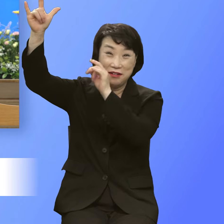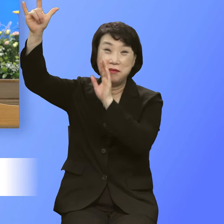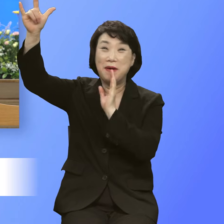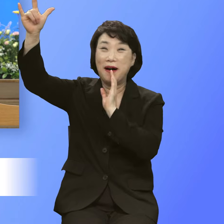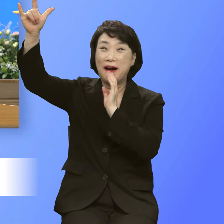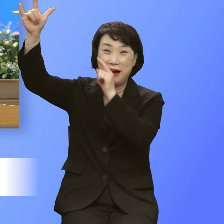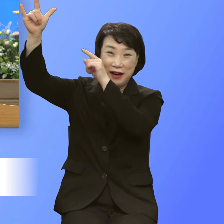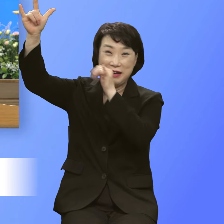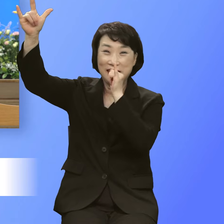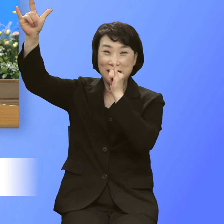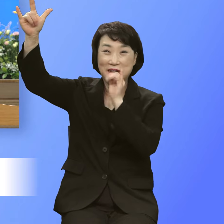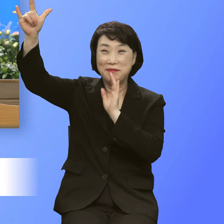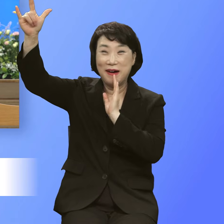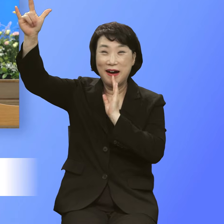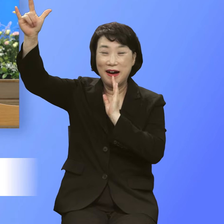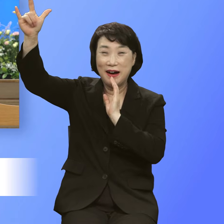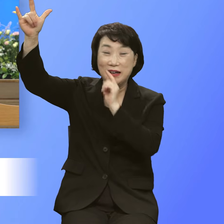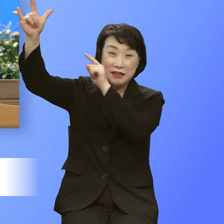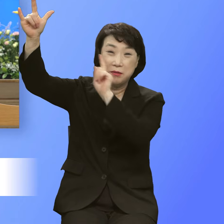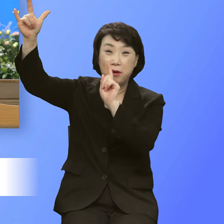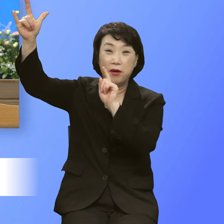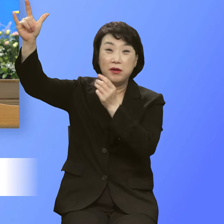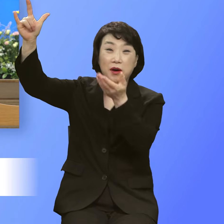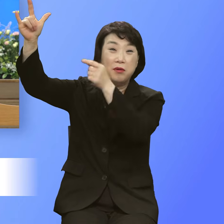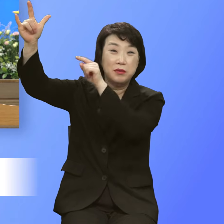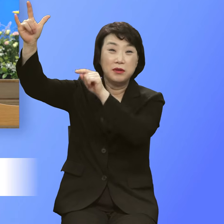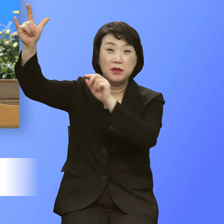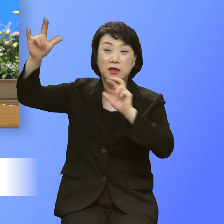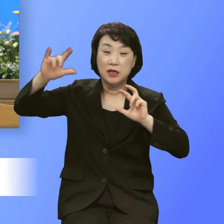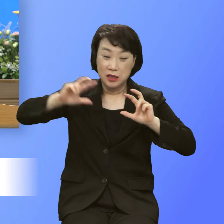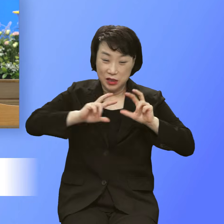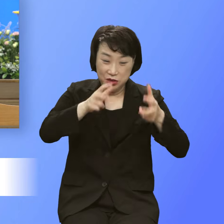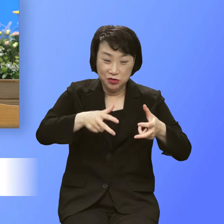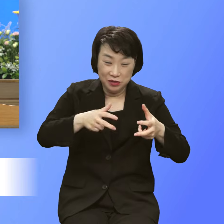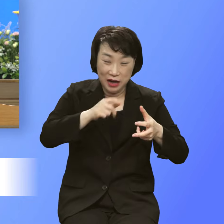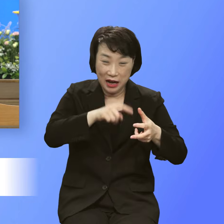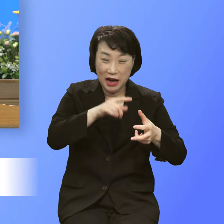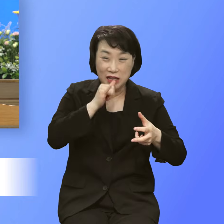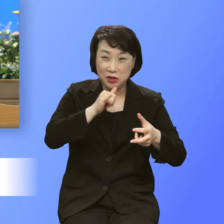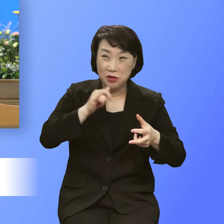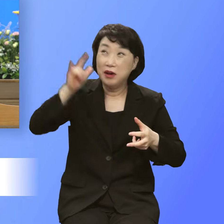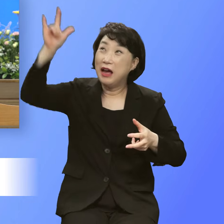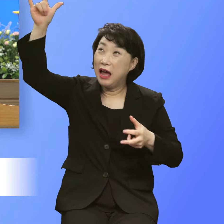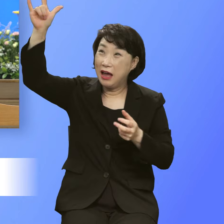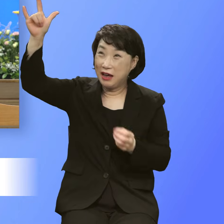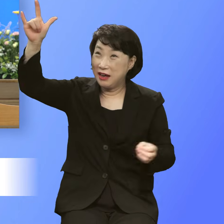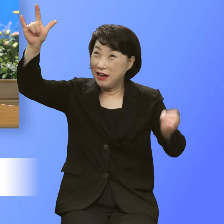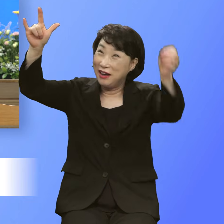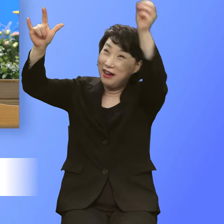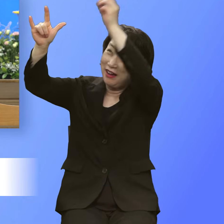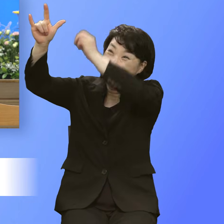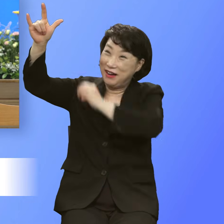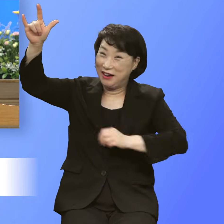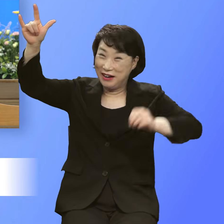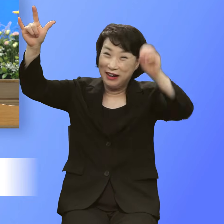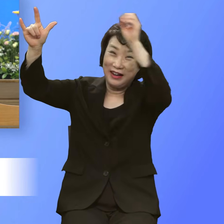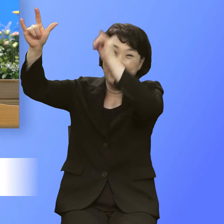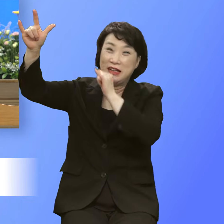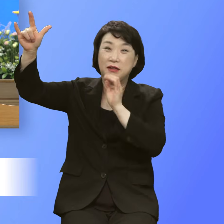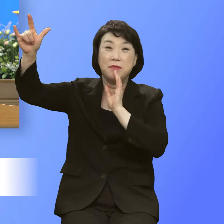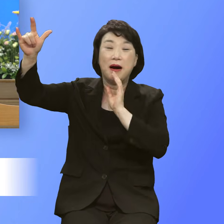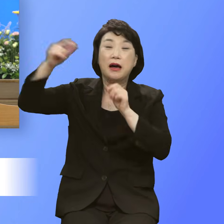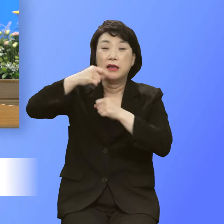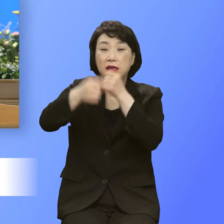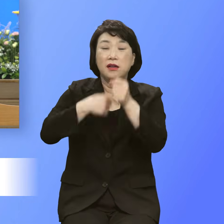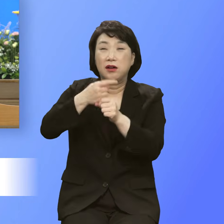공중에 매달렸어. 사실은 그게 아니라 지구가 매달려서 태양을 중심으로 돌아가거든요.